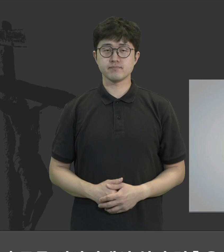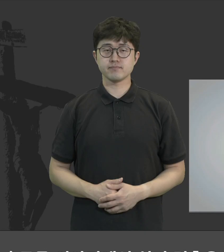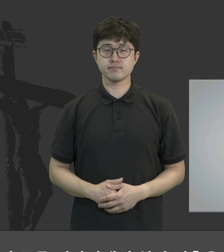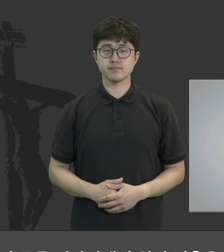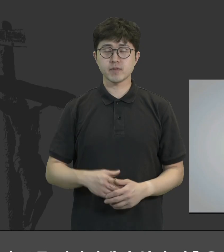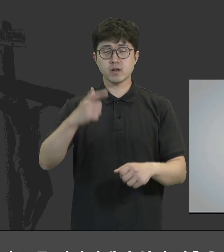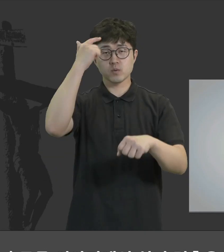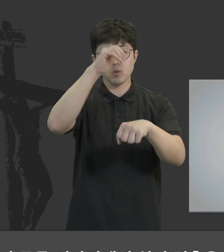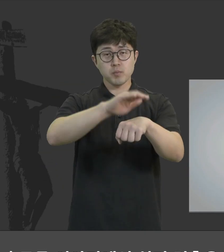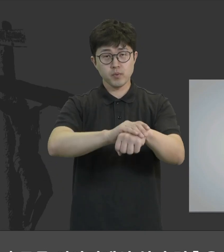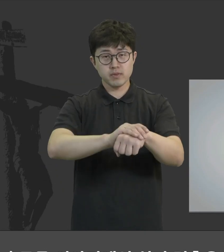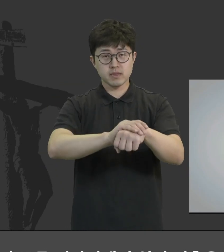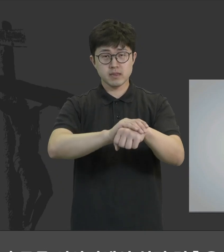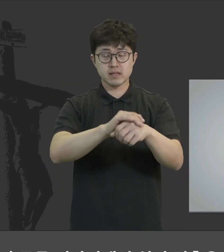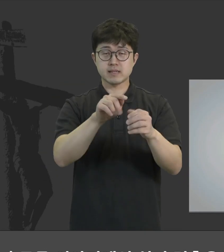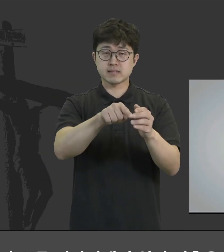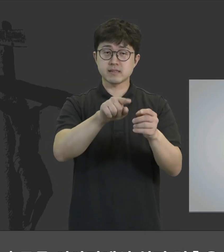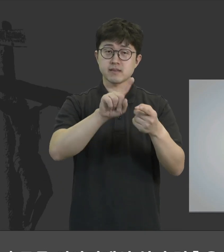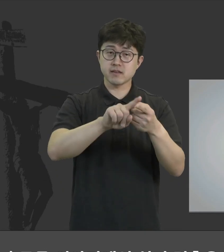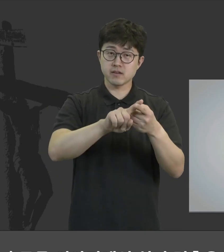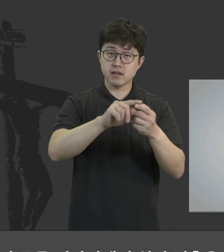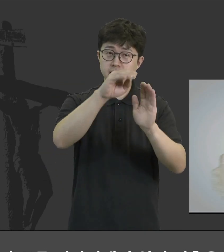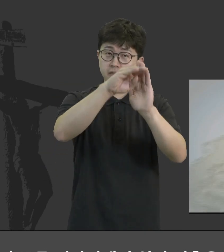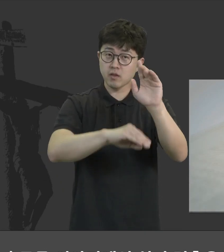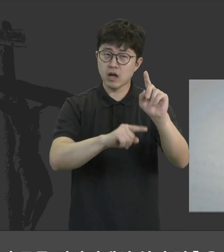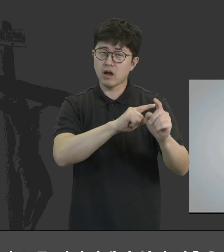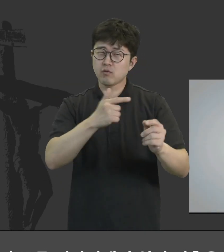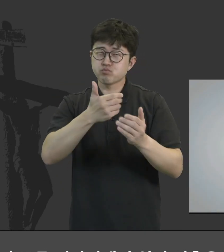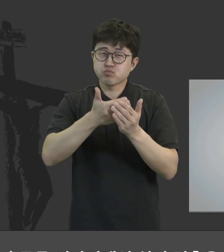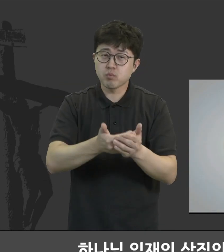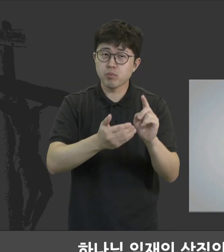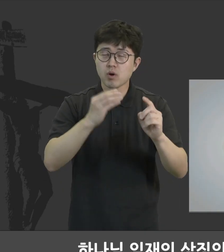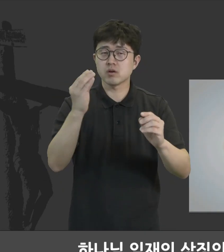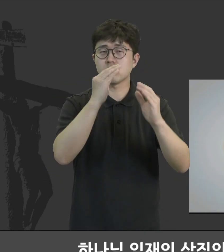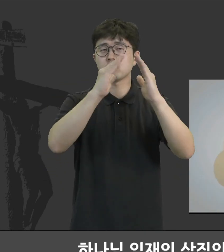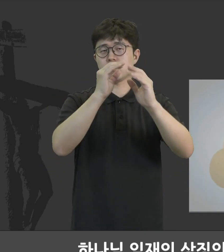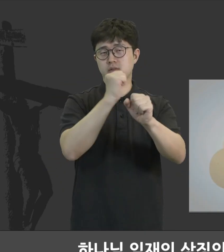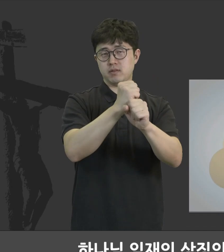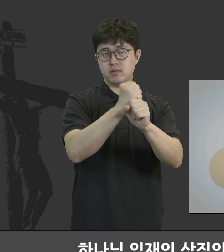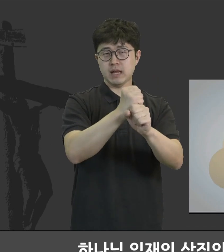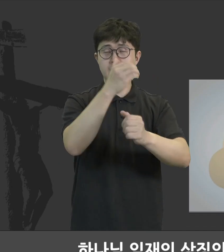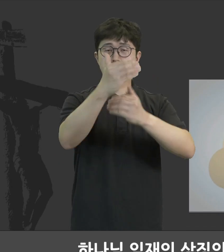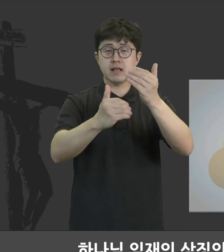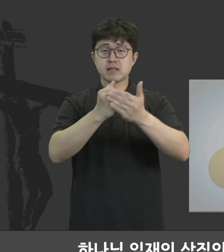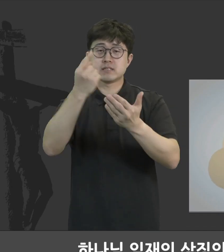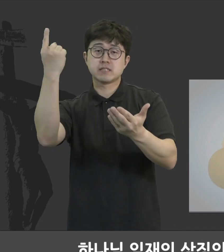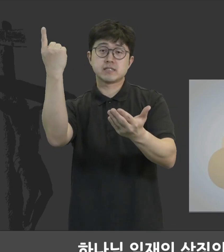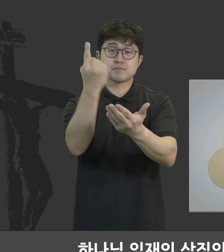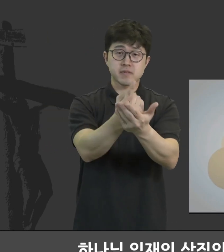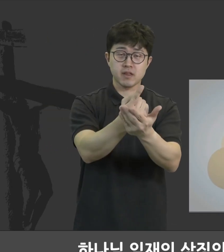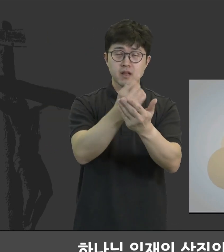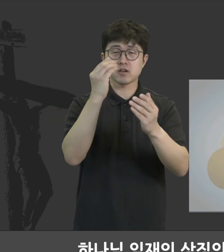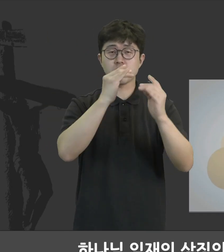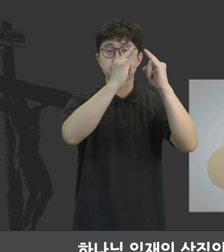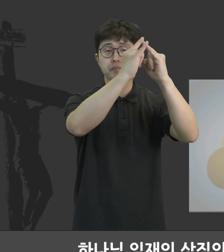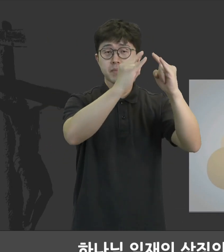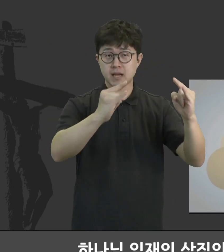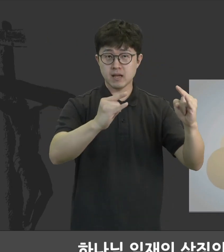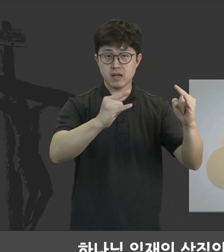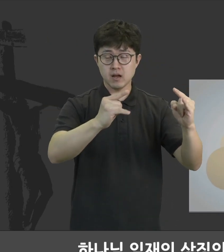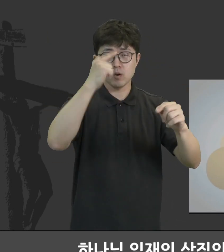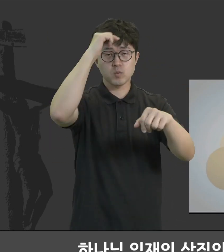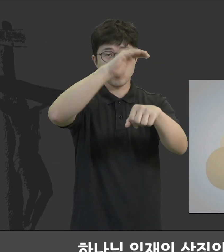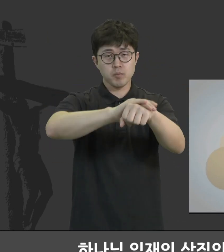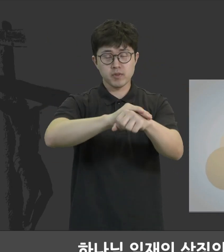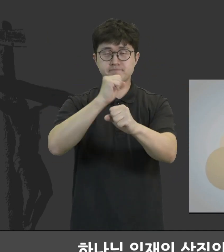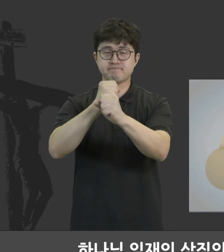솔로몬의 이야기에서 성전 건축은 중요한 주제입니다. 하나님 임재의 상징인 성막이 솔로몬이 건축한